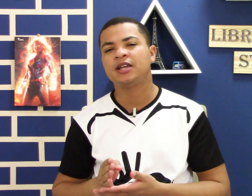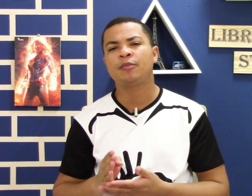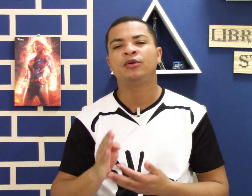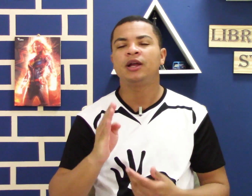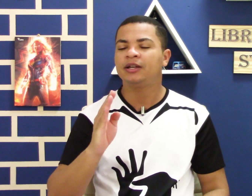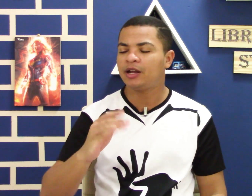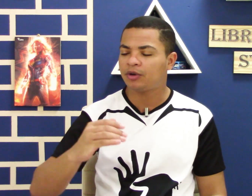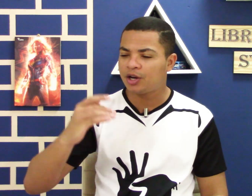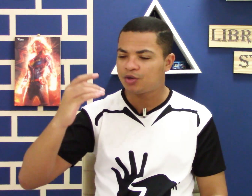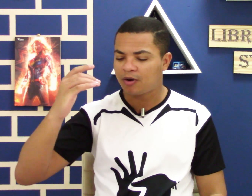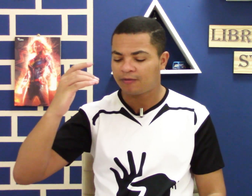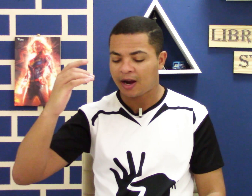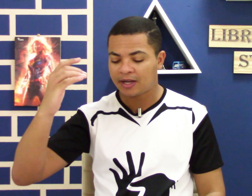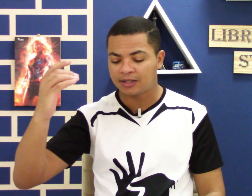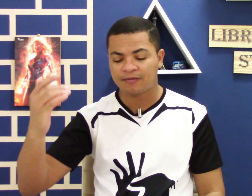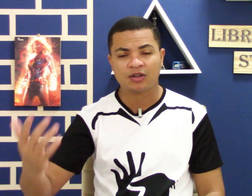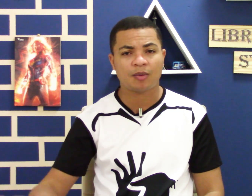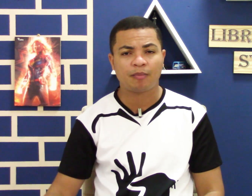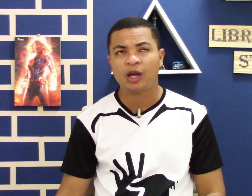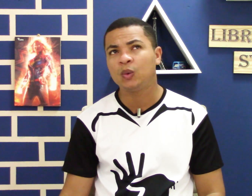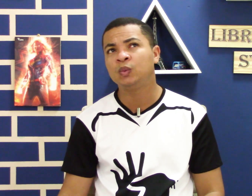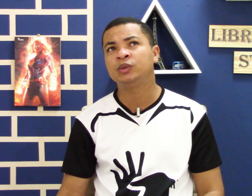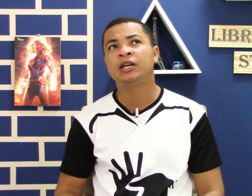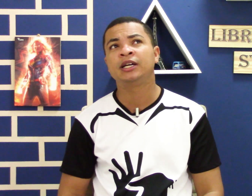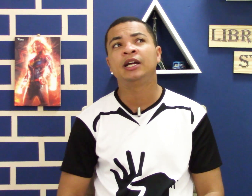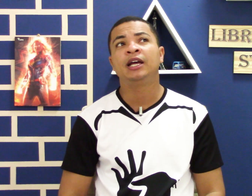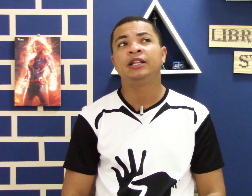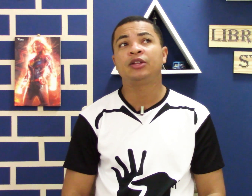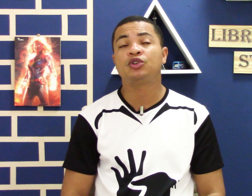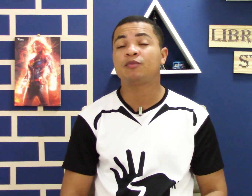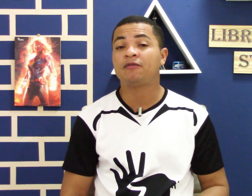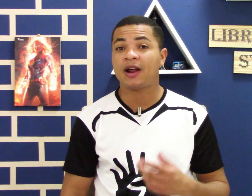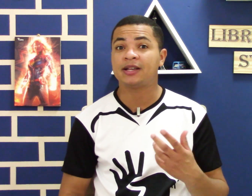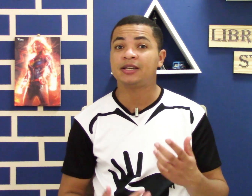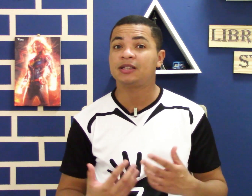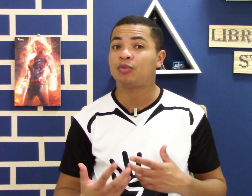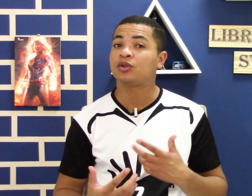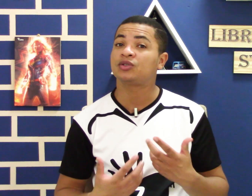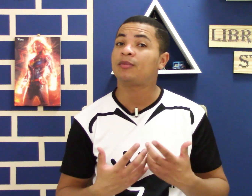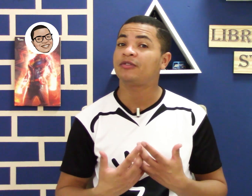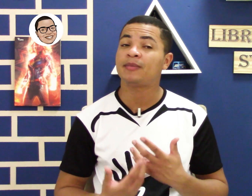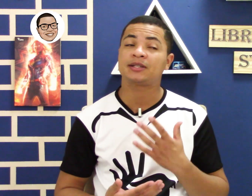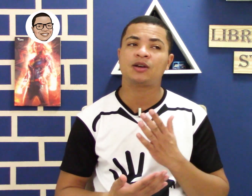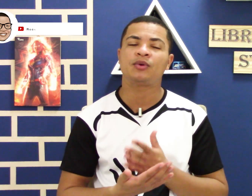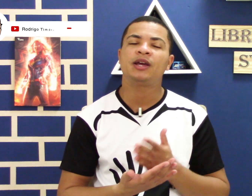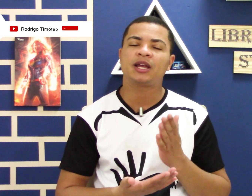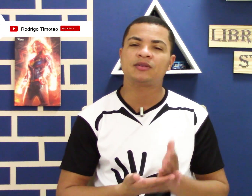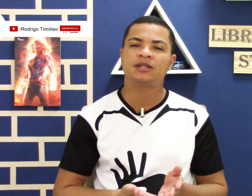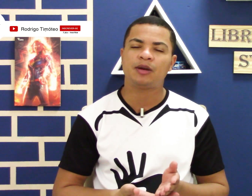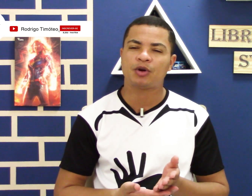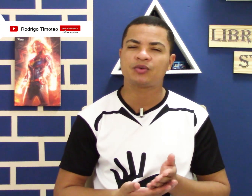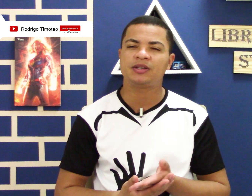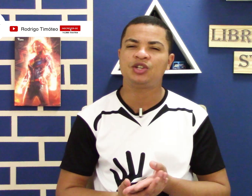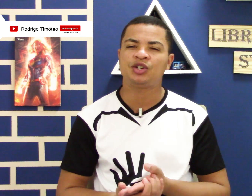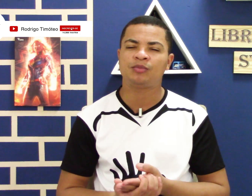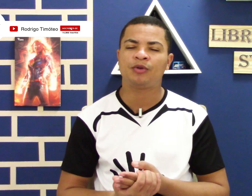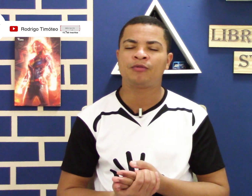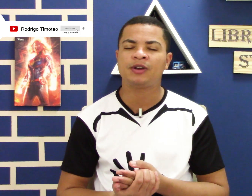exemplo, dentro aí de uma frase que você vai usar uma pergunta, dentro de uma frase que você possa usar uma afirmação, que às vezes ele pode coincidir por o final,